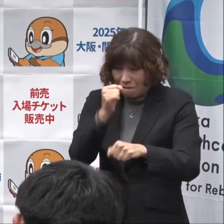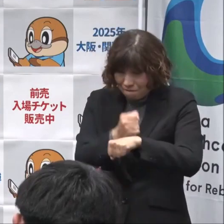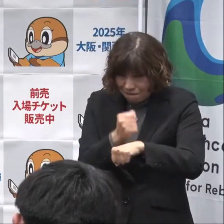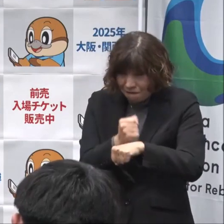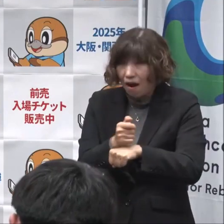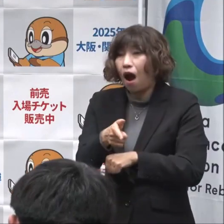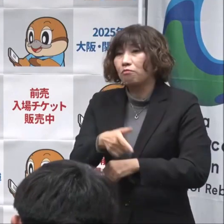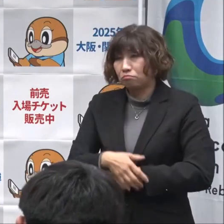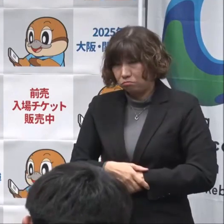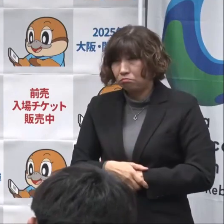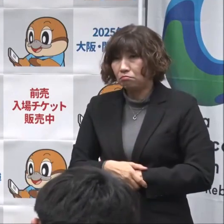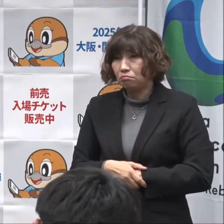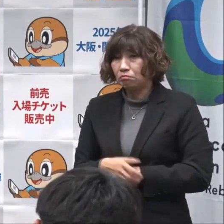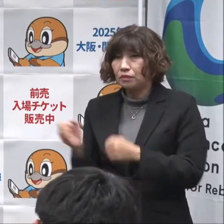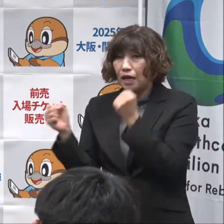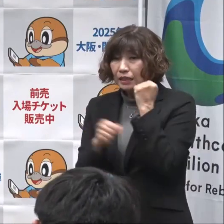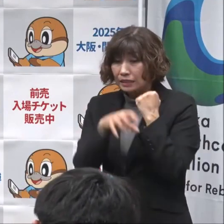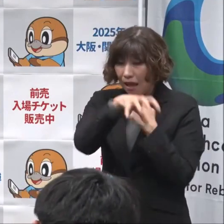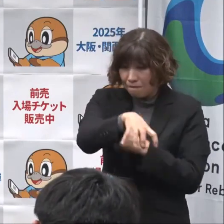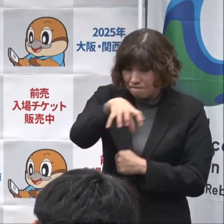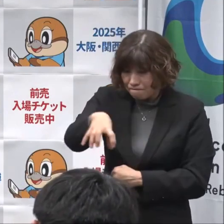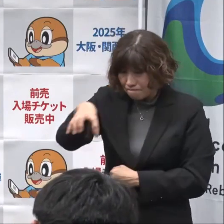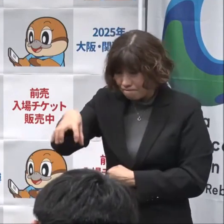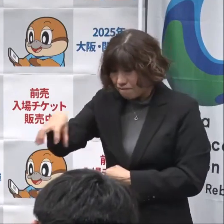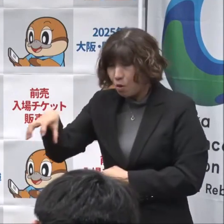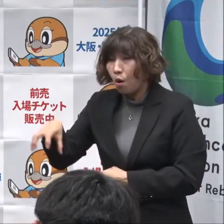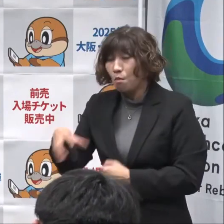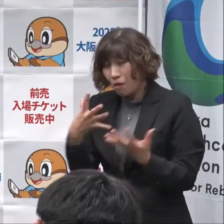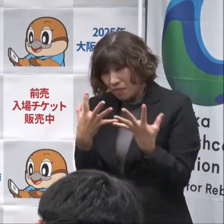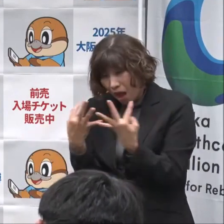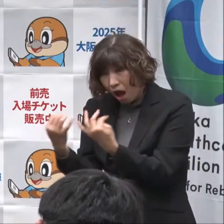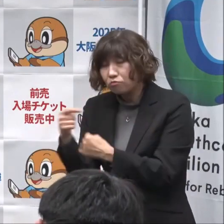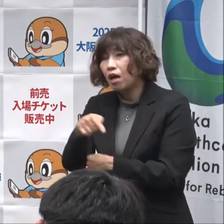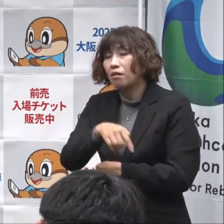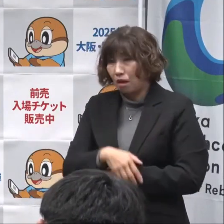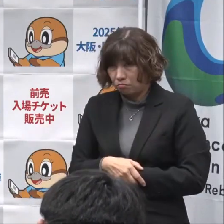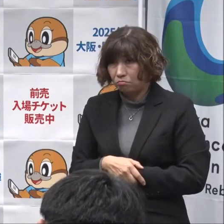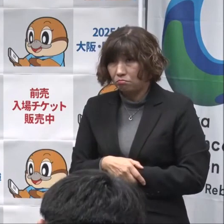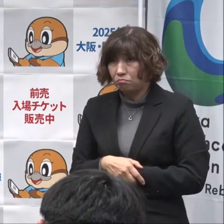所が避難先が非常に多くあると、二次避難というのをもっと